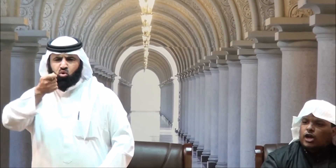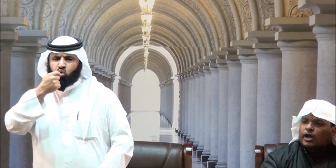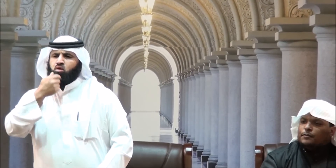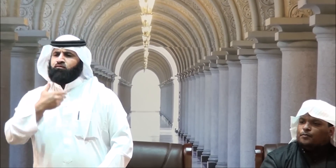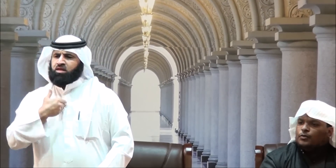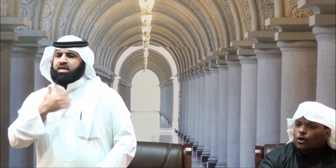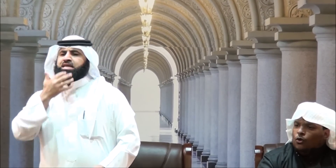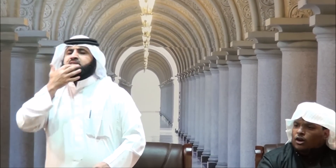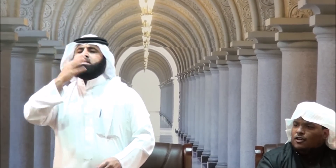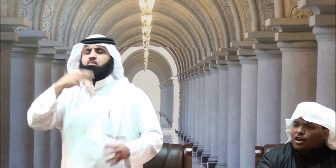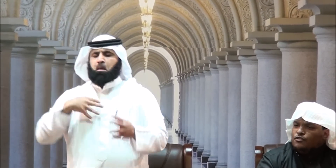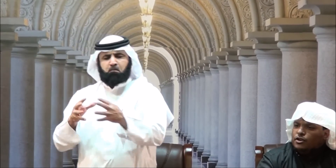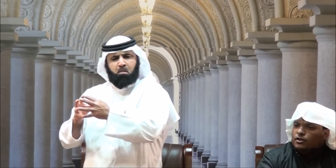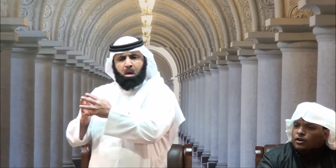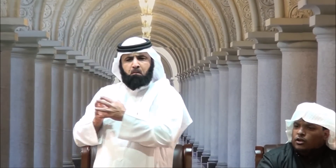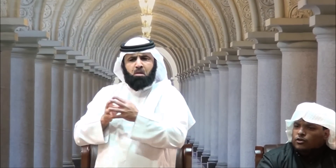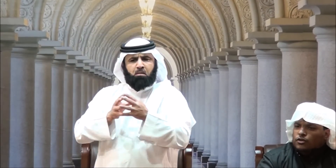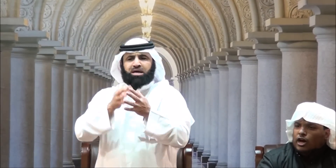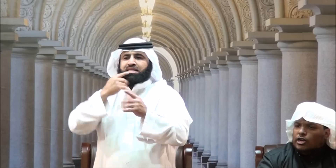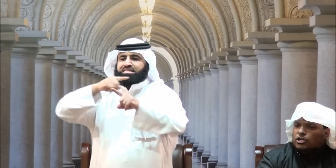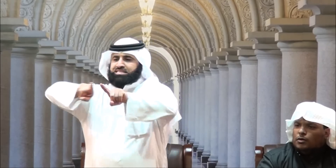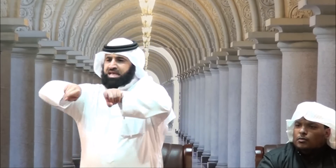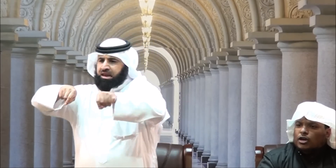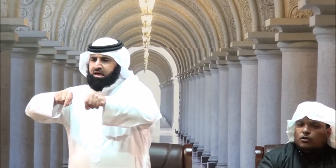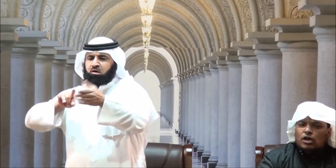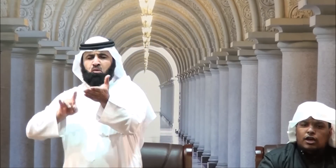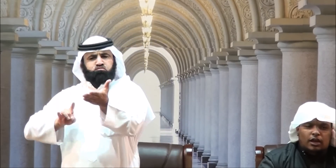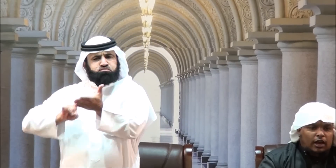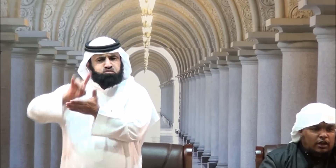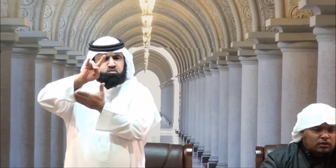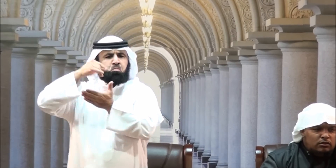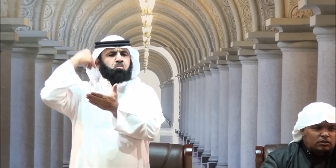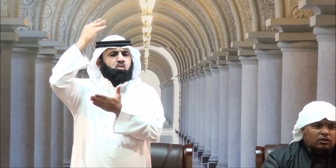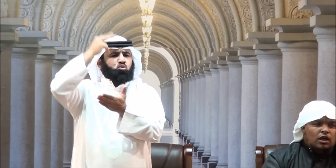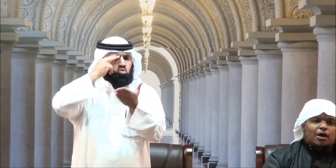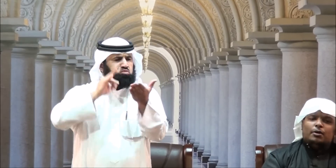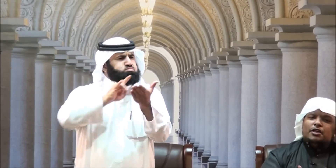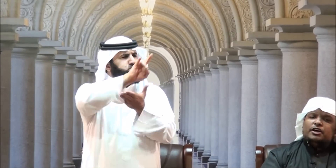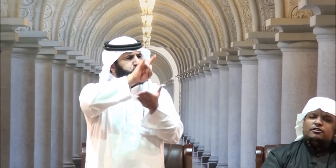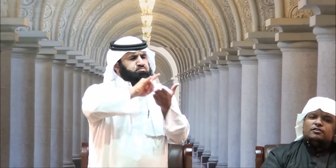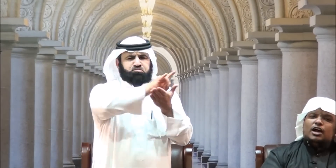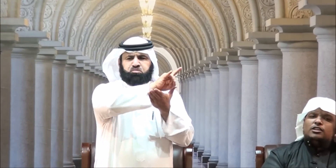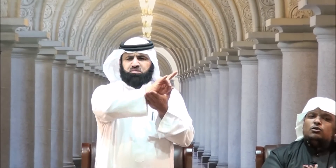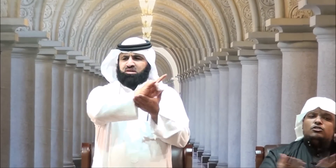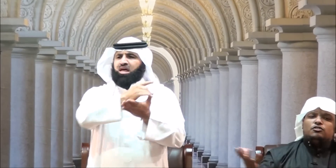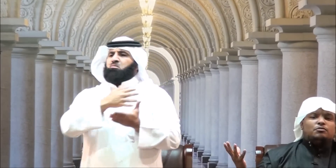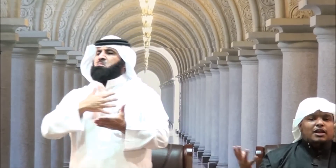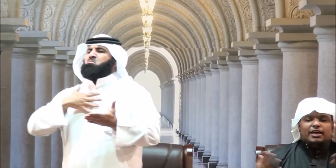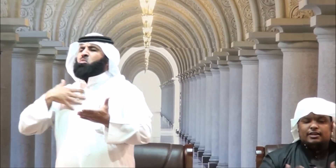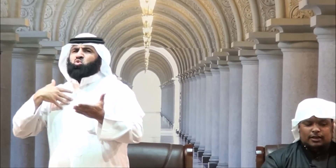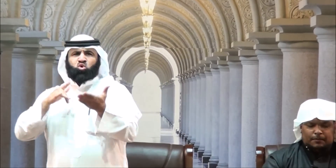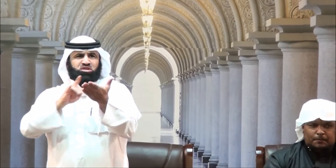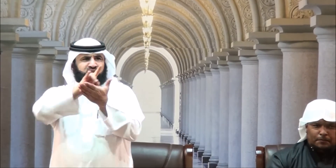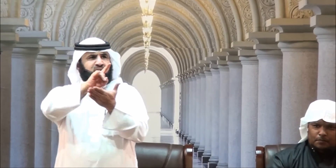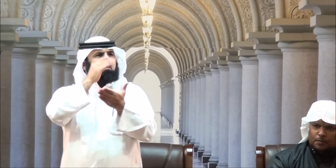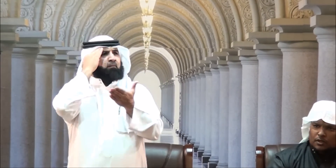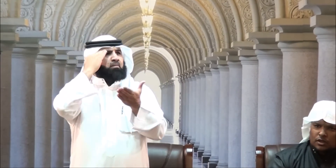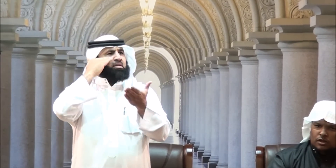مع اخوياي واسافر في خارج المملكه وداخلها ابحث عن السعاده وعجزت ما